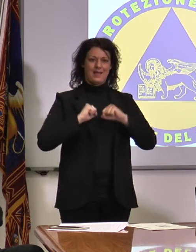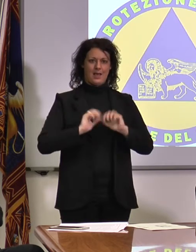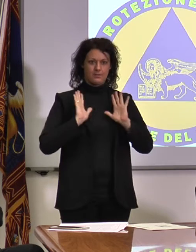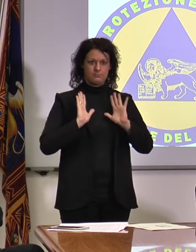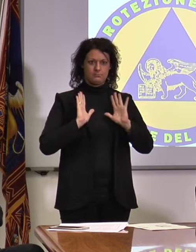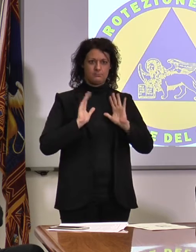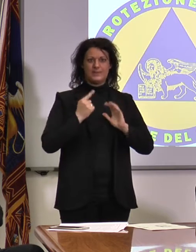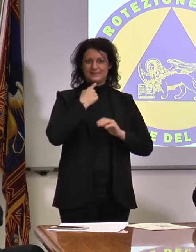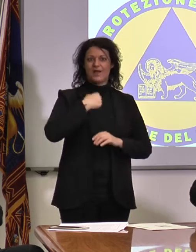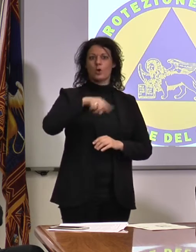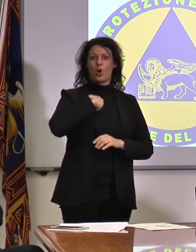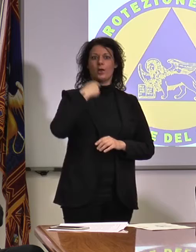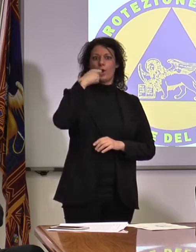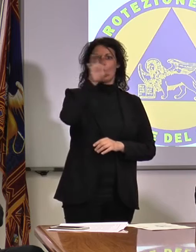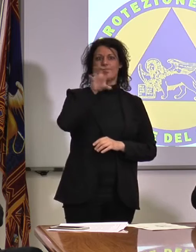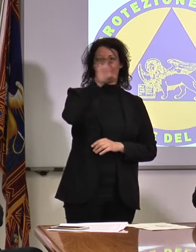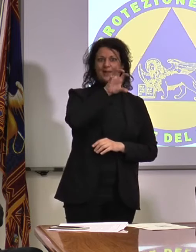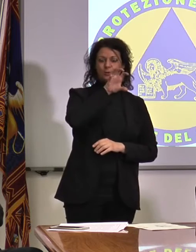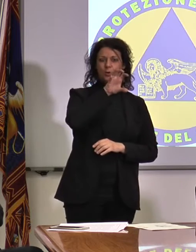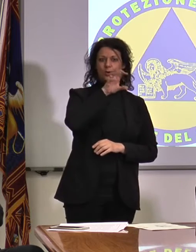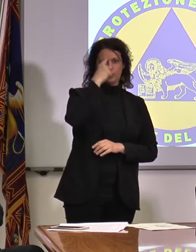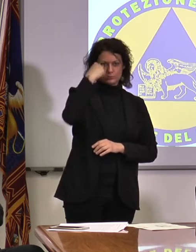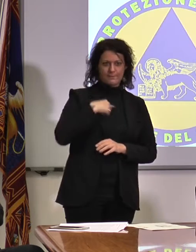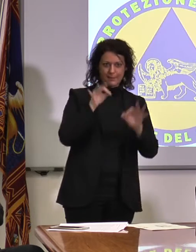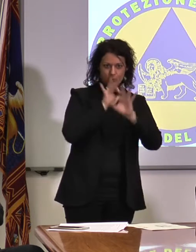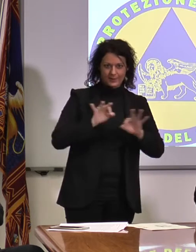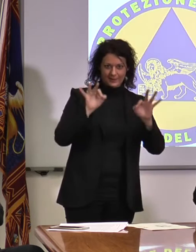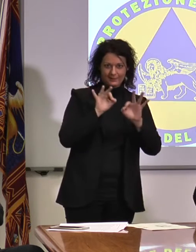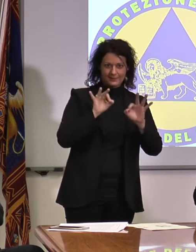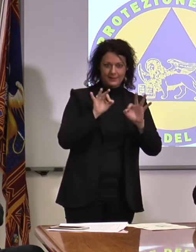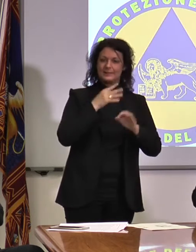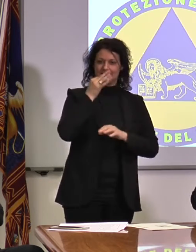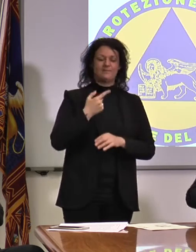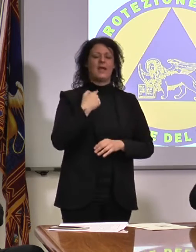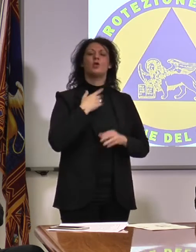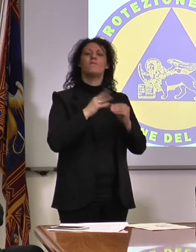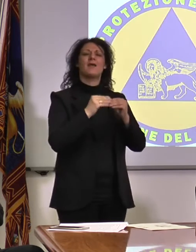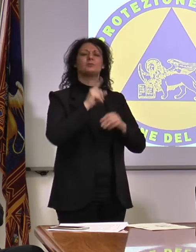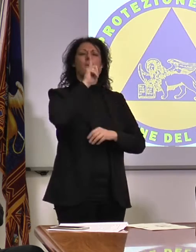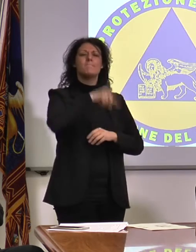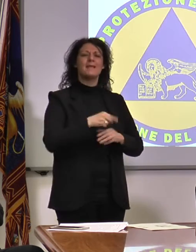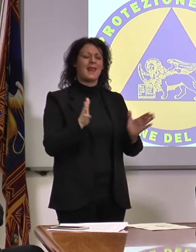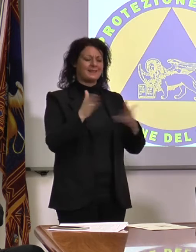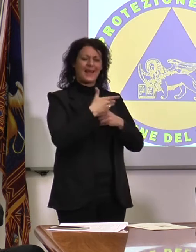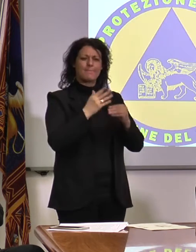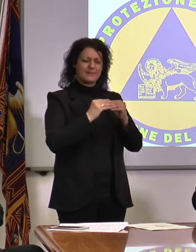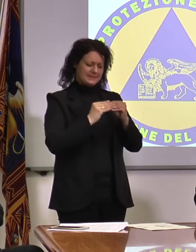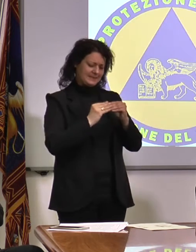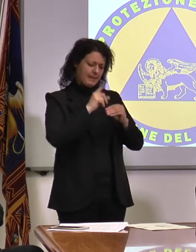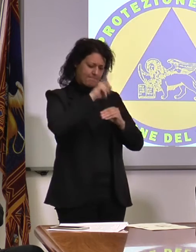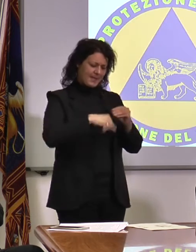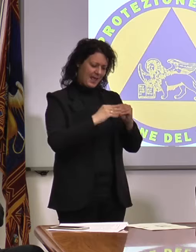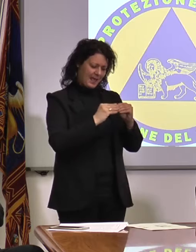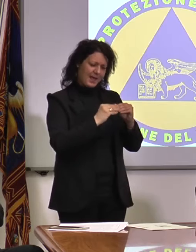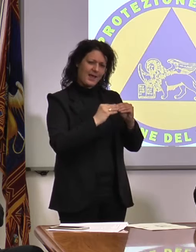sanno nulla. Cioè, se io allestisco 1000 terapie intensive e tu c'hai lo studio segreto che dice che ce ne vogliono 10.000, se